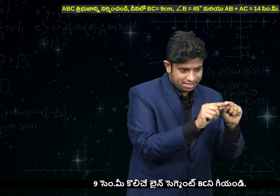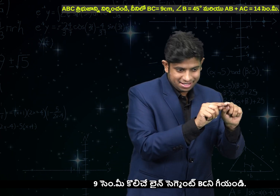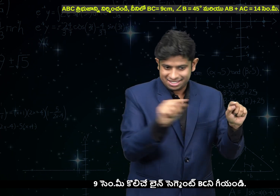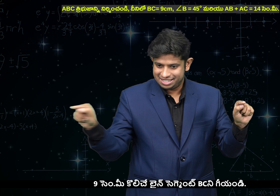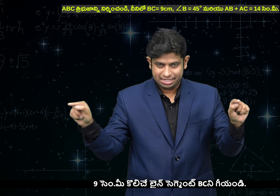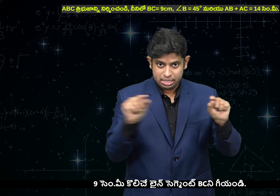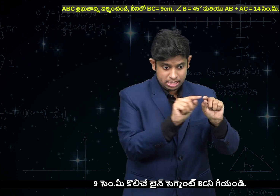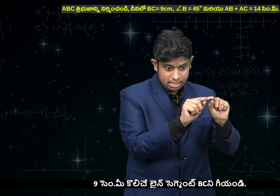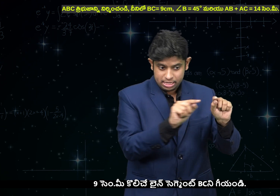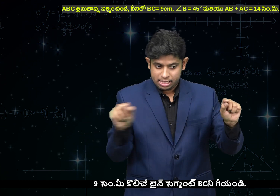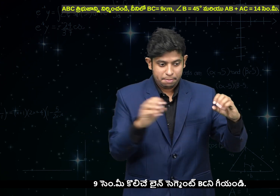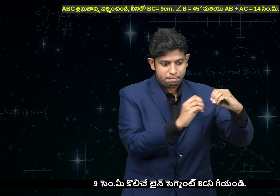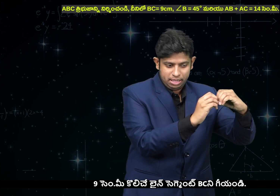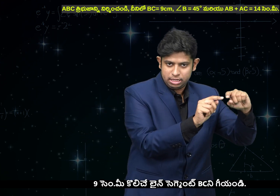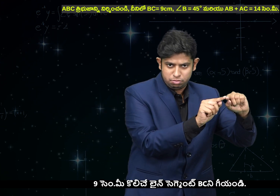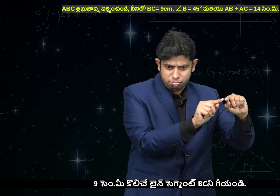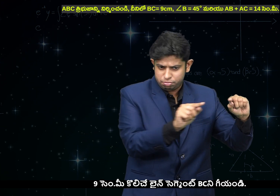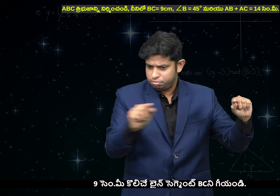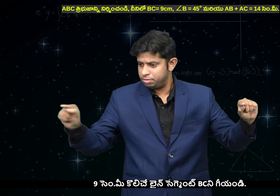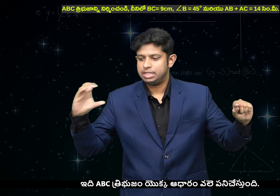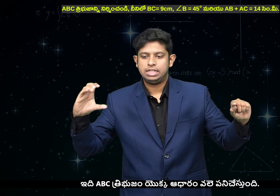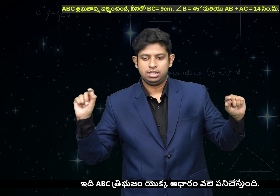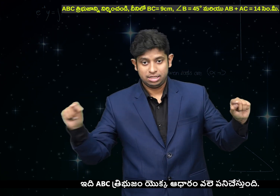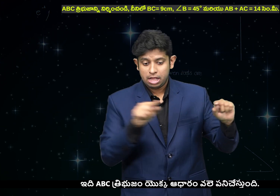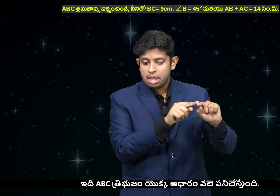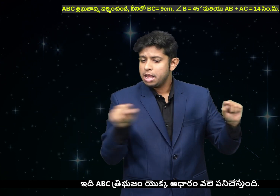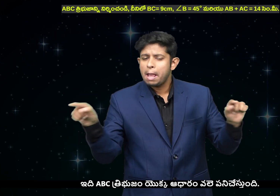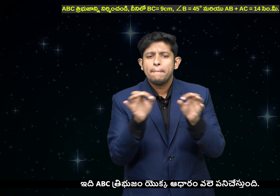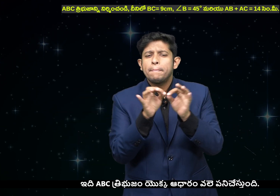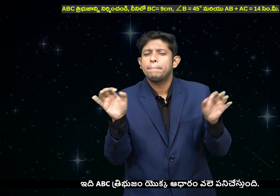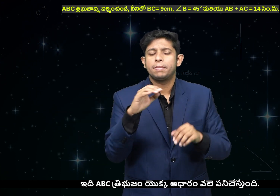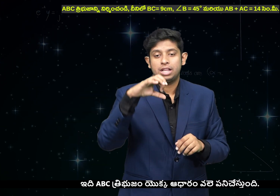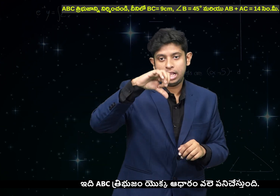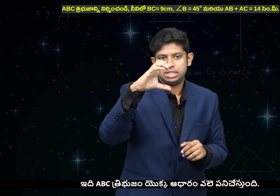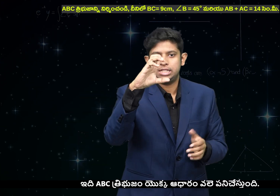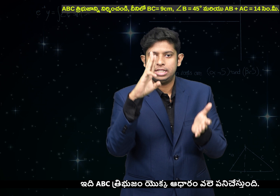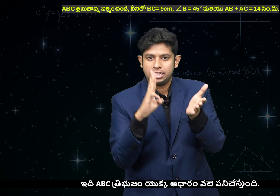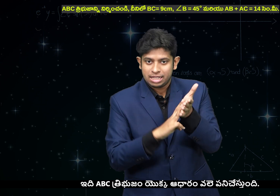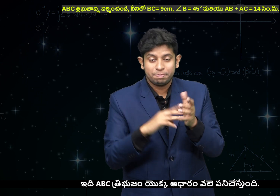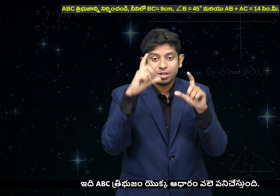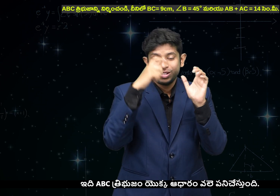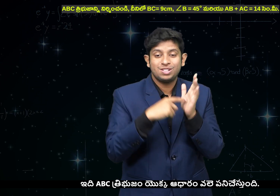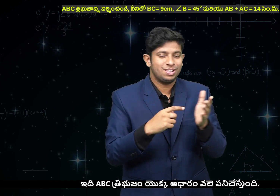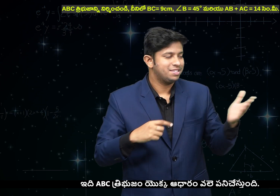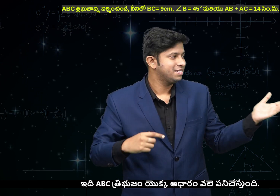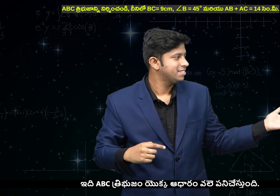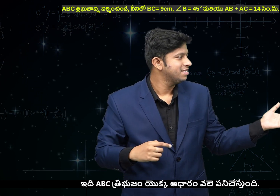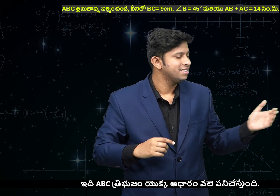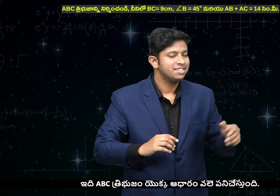లైన్ సెగ్మెంట్ బీసీని గీయండి. ఇది ఏబీసీ త్రిభుజం యొక్క ఆధారం వలె పనిచేస్తుంది.